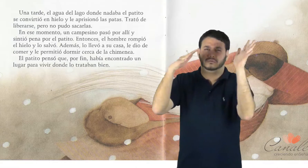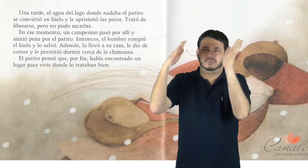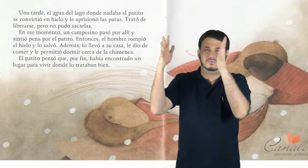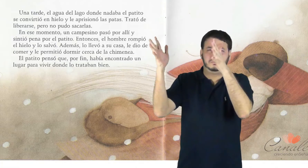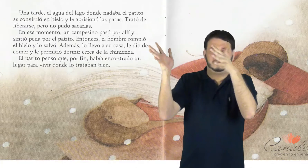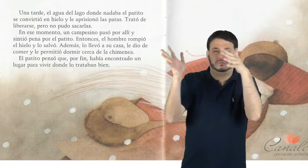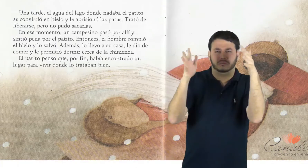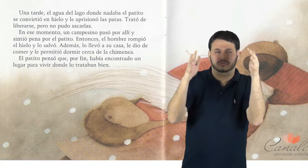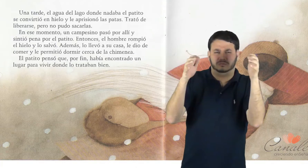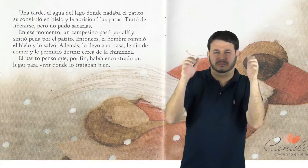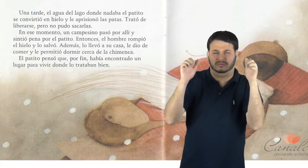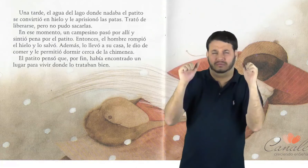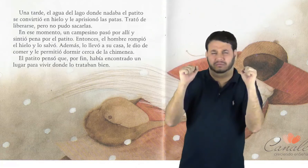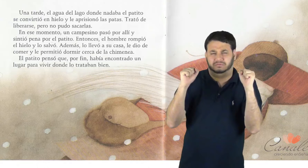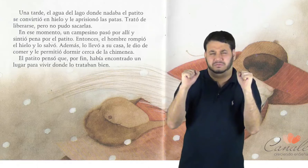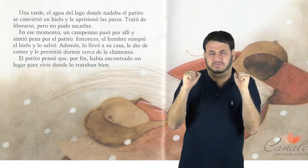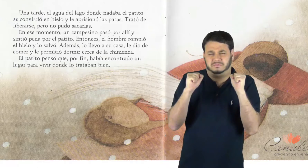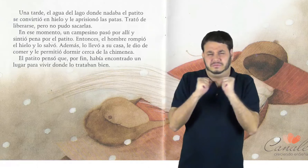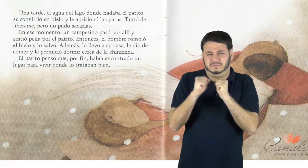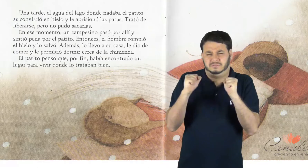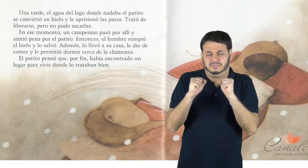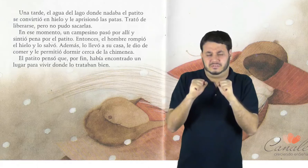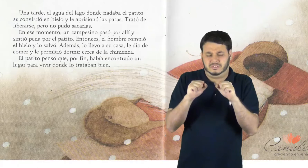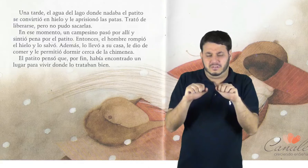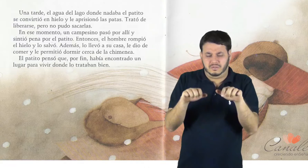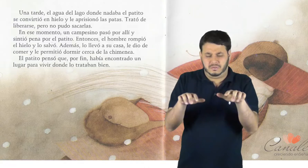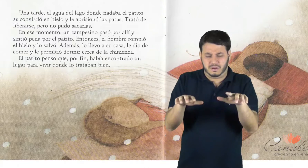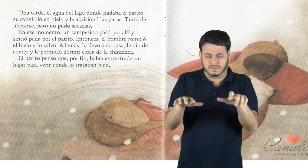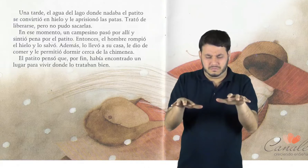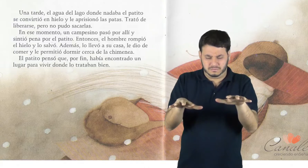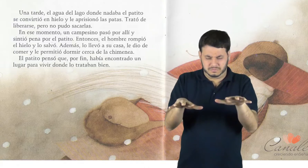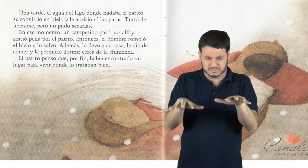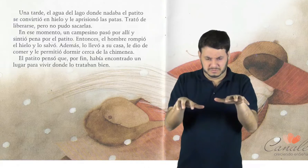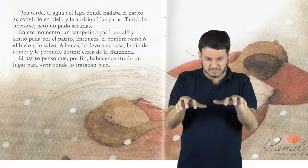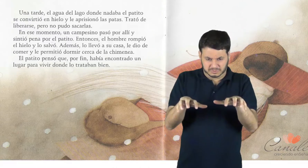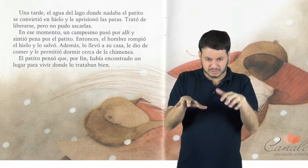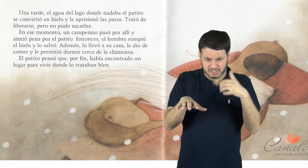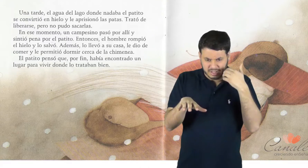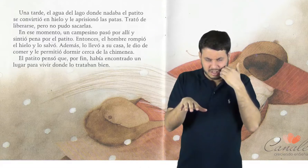trató de liberarse pero no pudo sacarlas